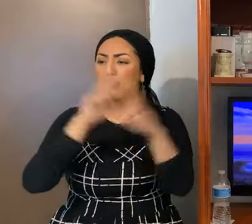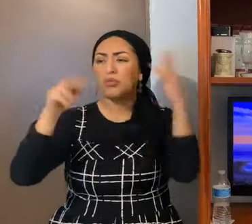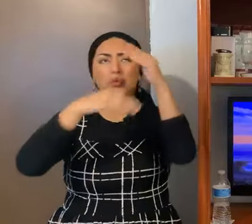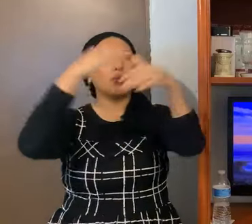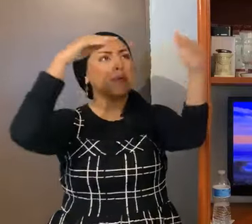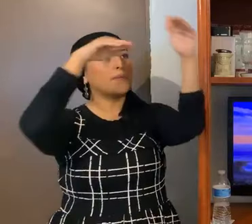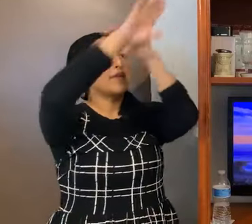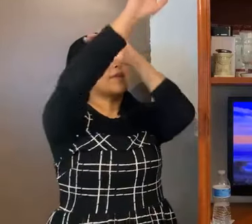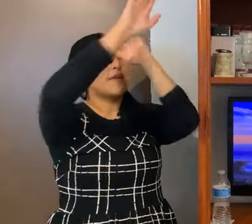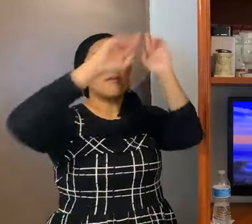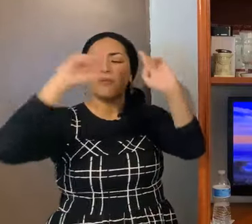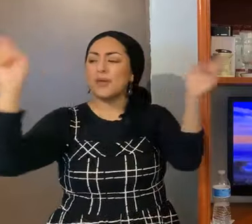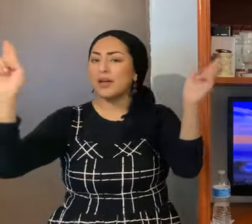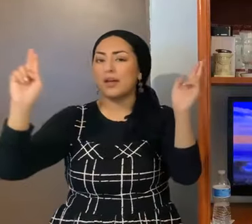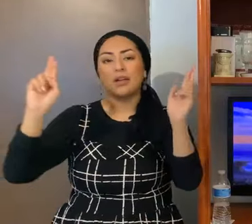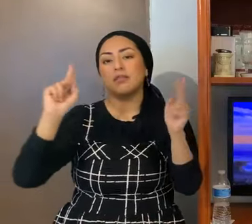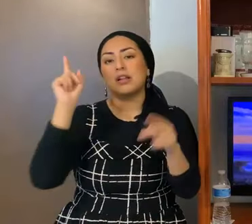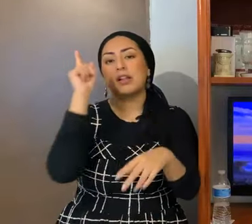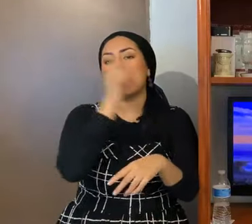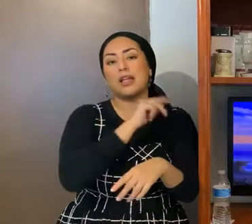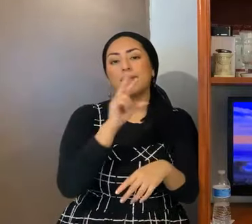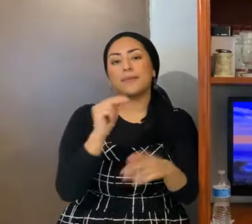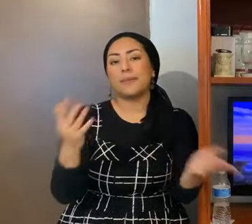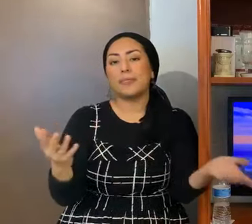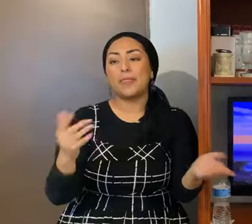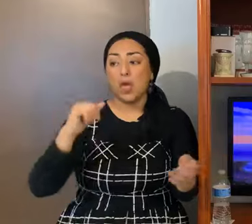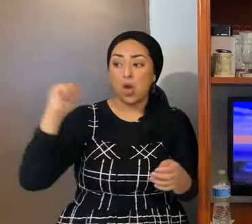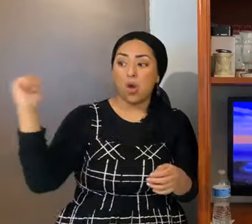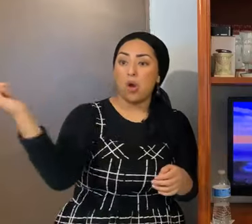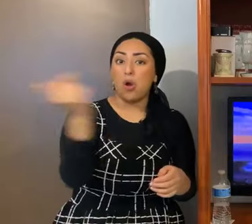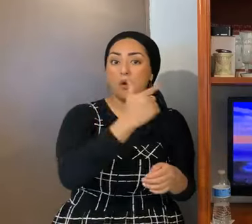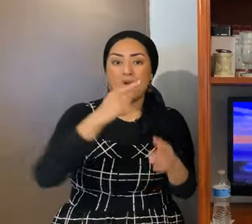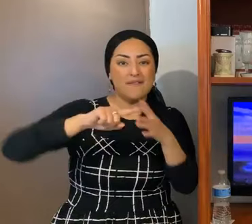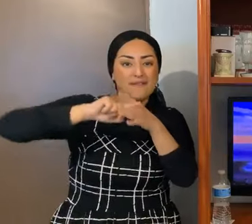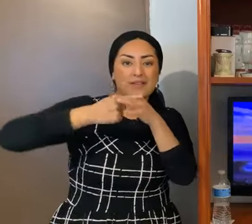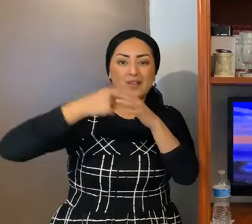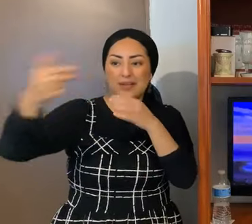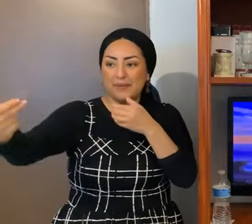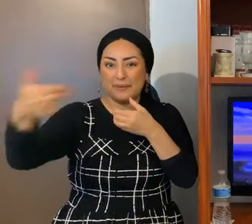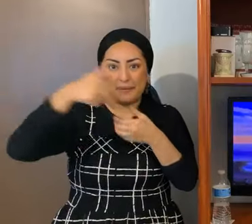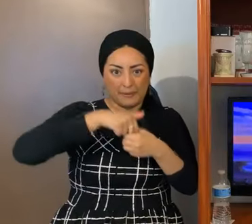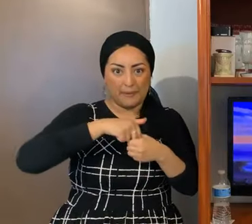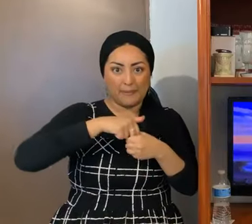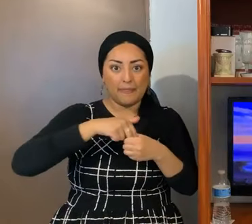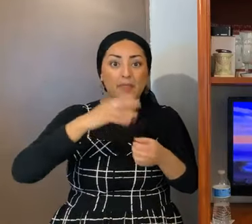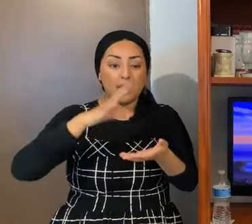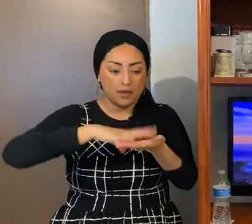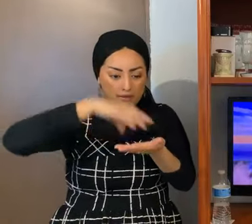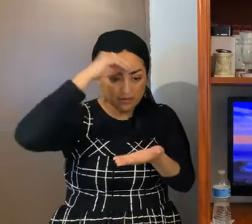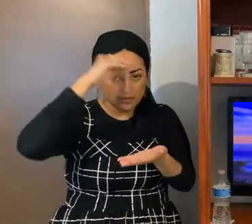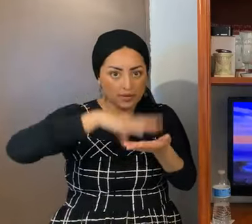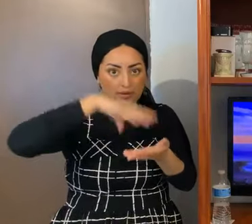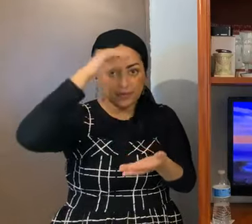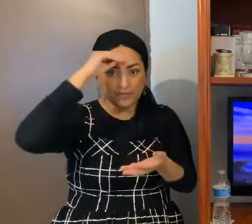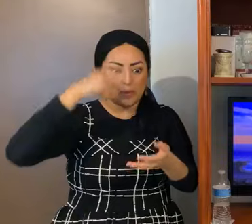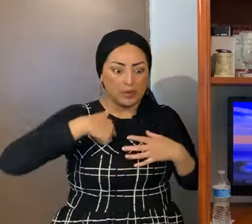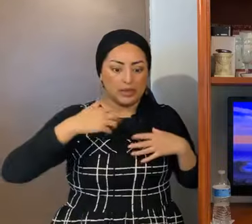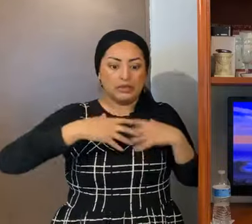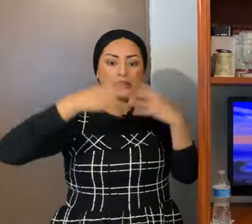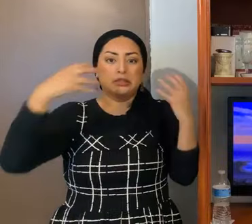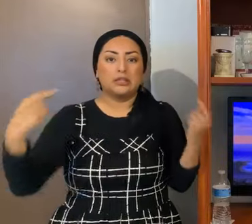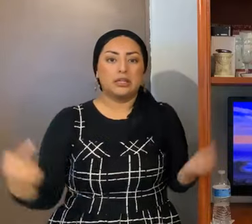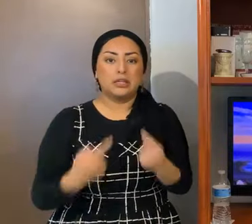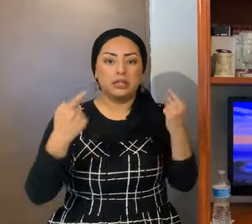cielo, pues le estaría mintiendo. Todos cuando venimos a la Torah tenemos que descubrir que habíamos pecado o que en ese